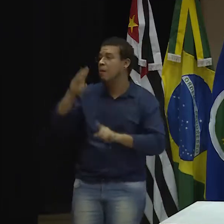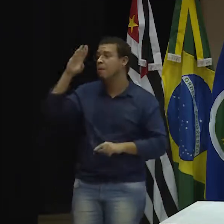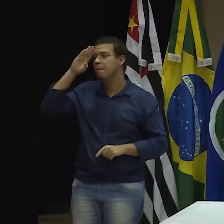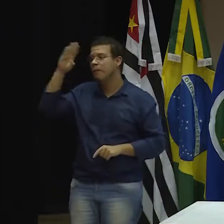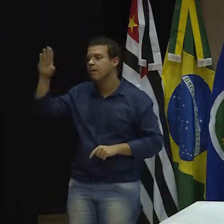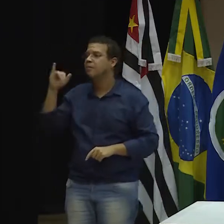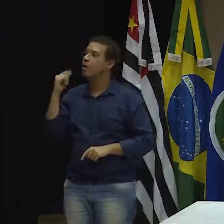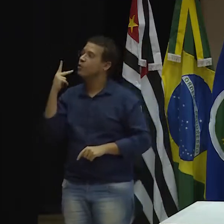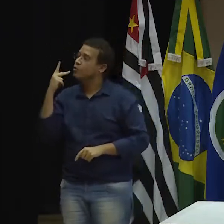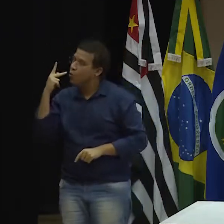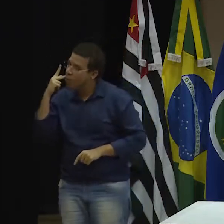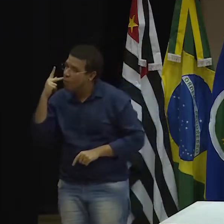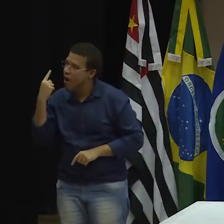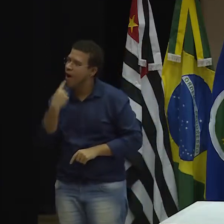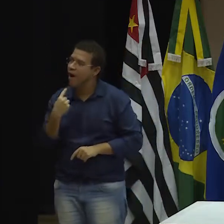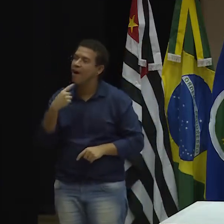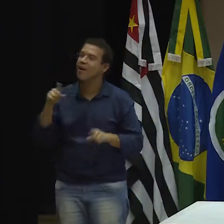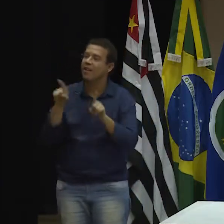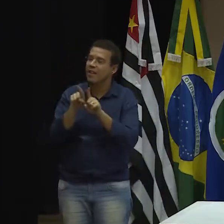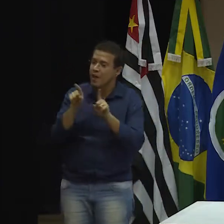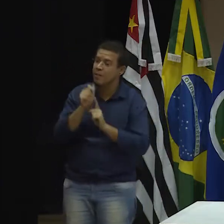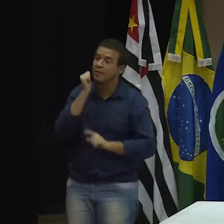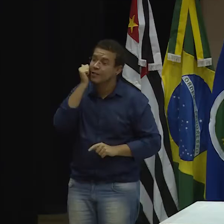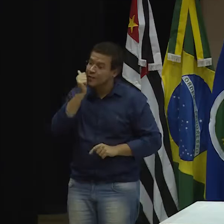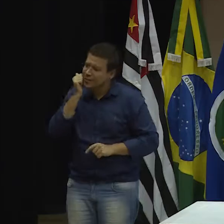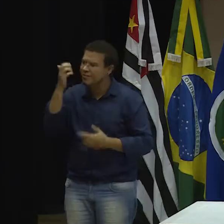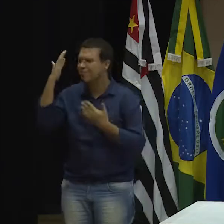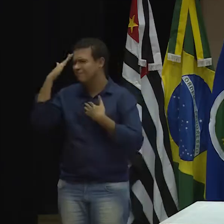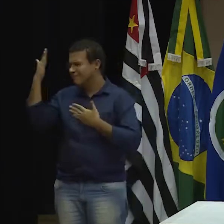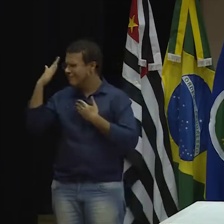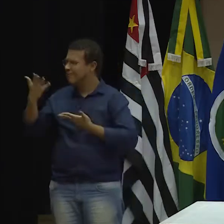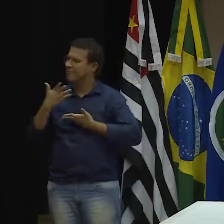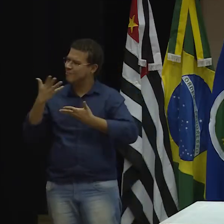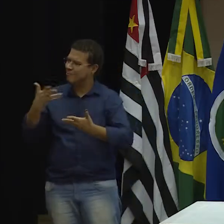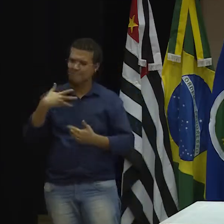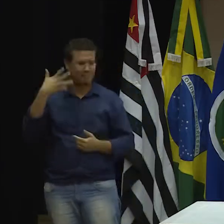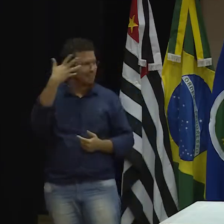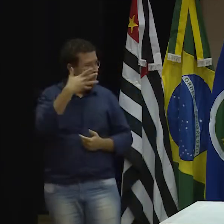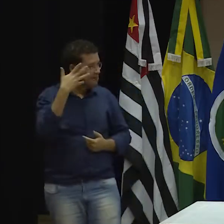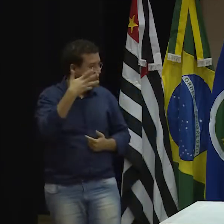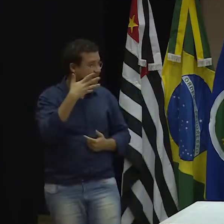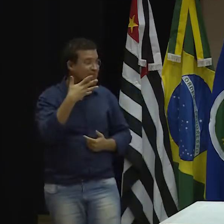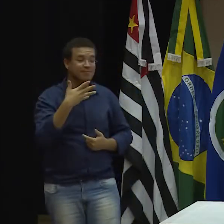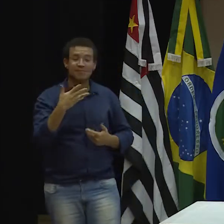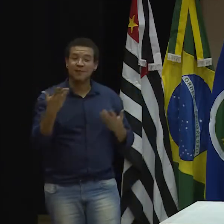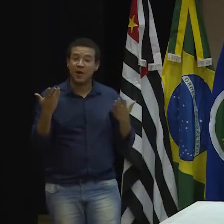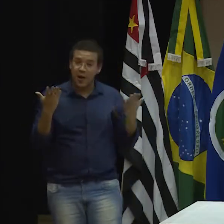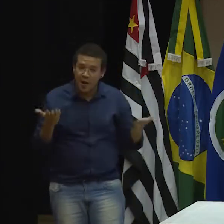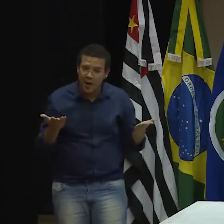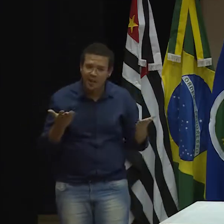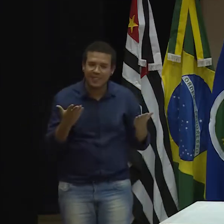muito trabalhoso, mas principalmente para o João Paulo e para a Regiane, eu agradeço muito pelo convite para